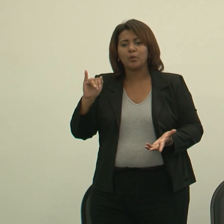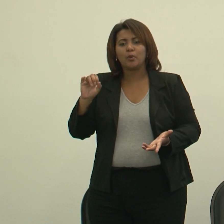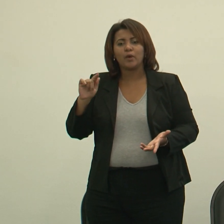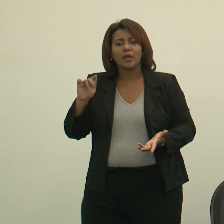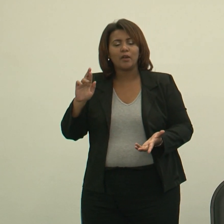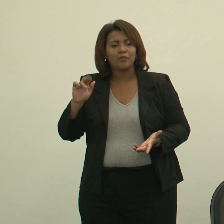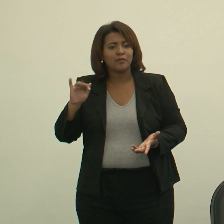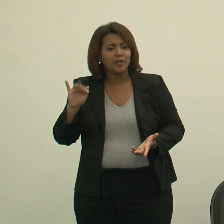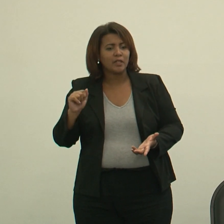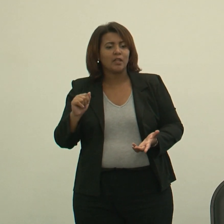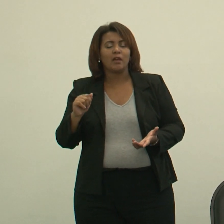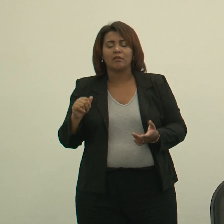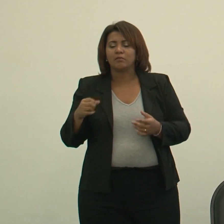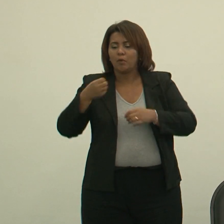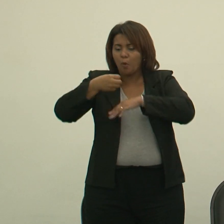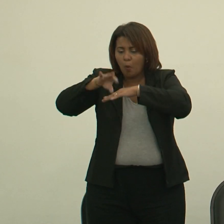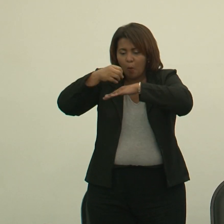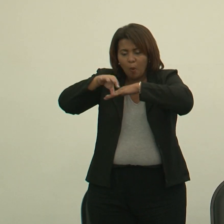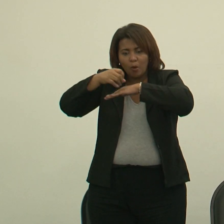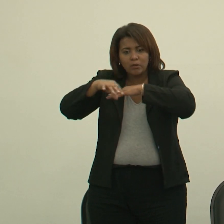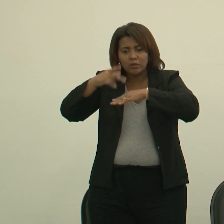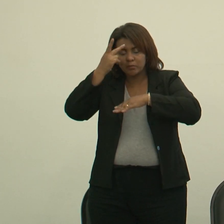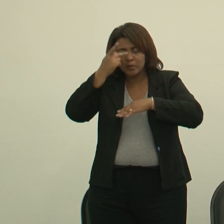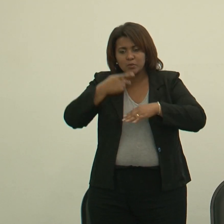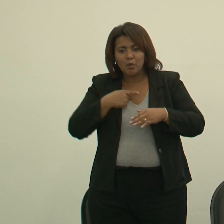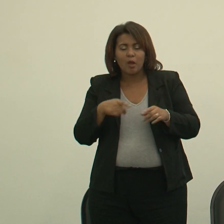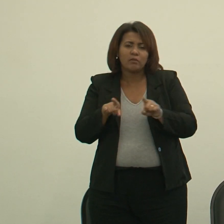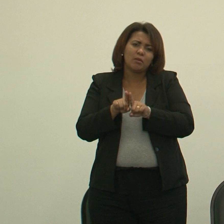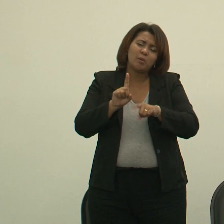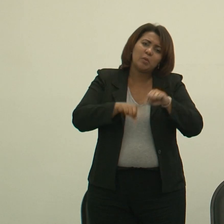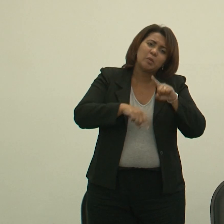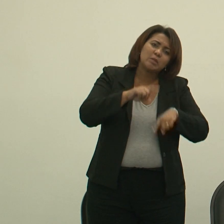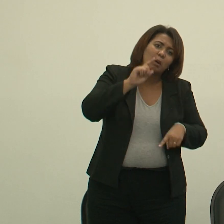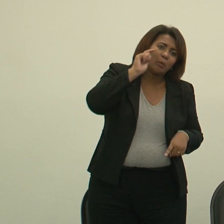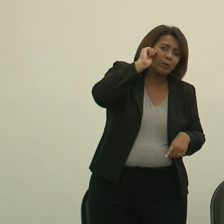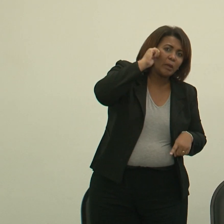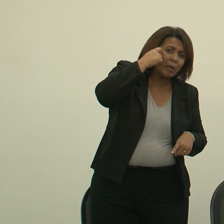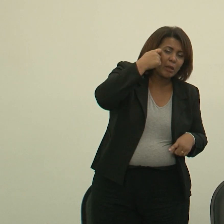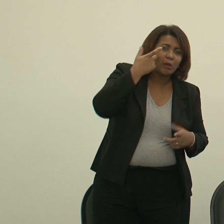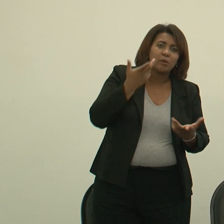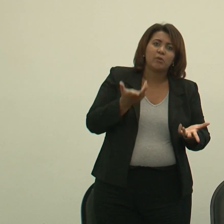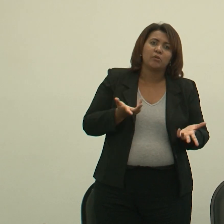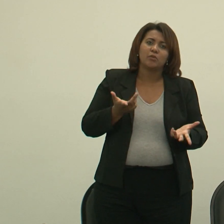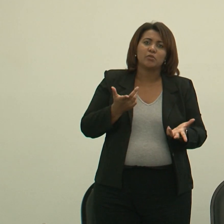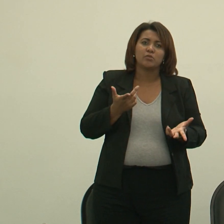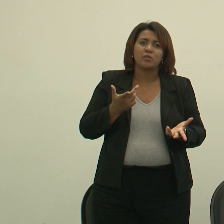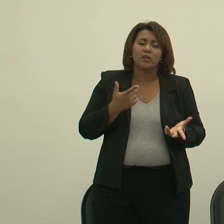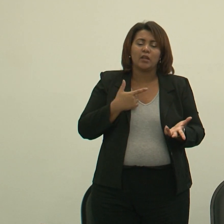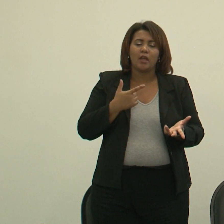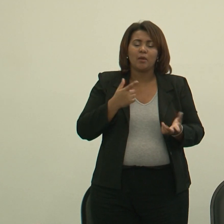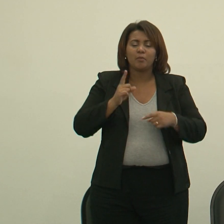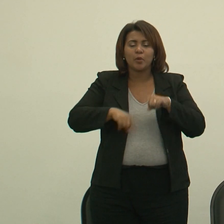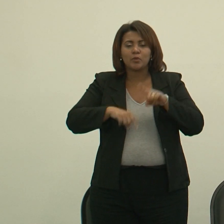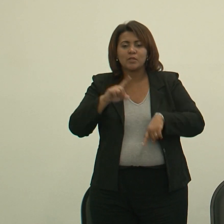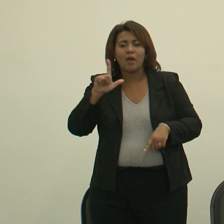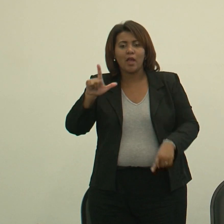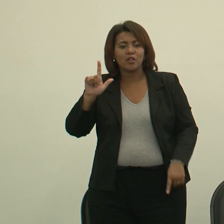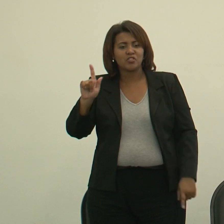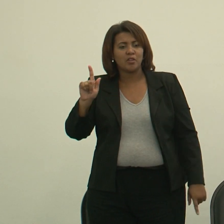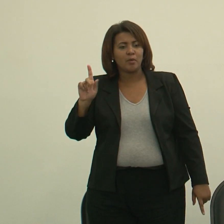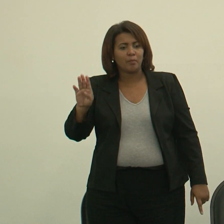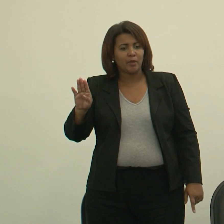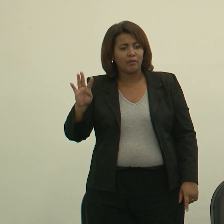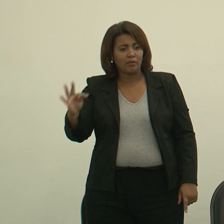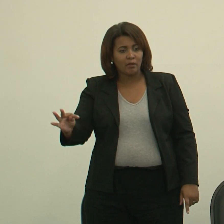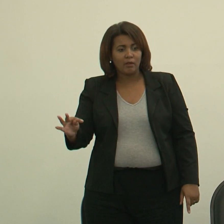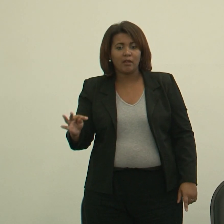for pegar a produção dos negros, a produção ligada ao público LGBT, a gente encontra muitas